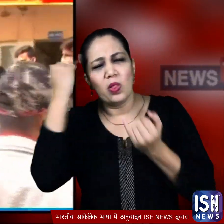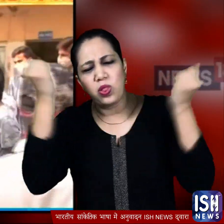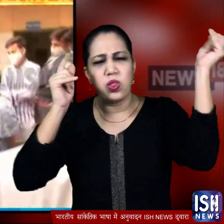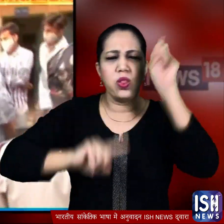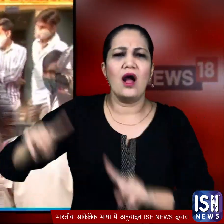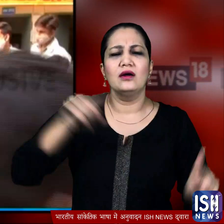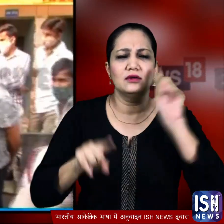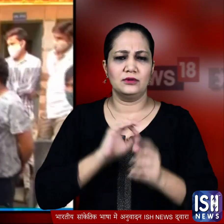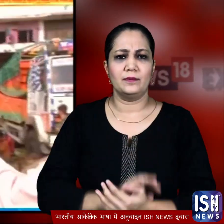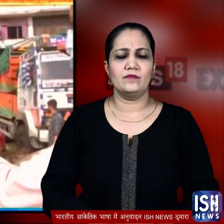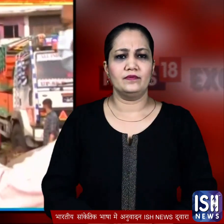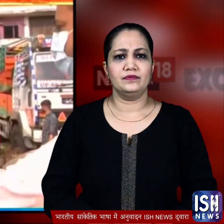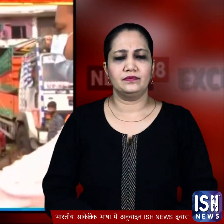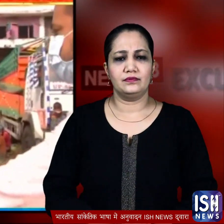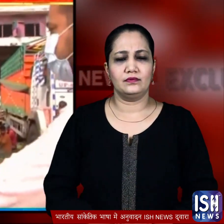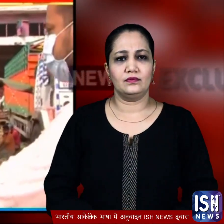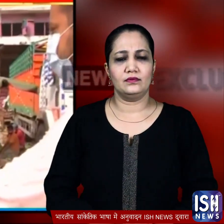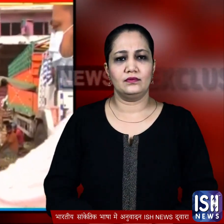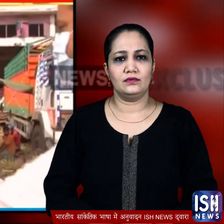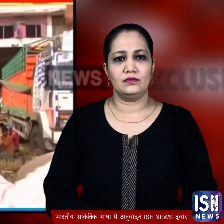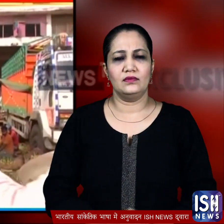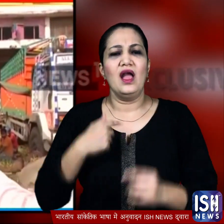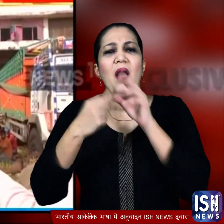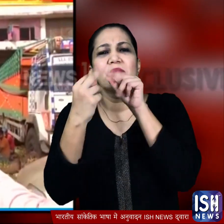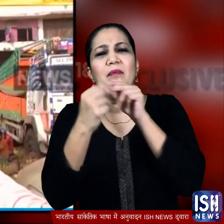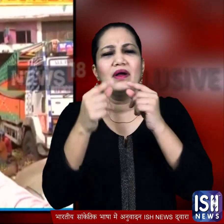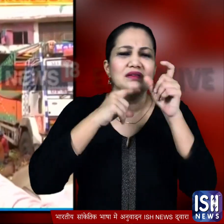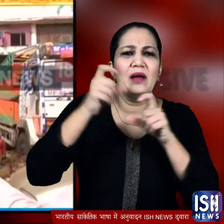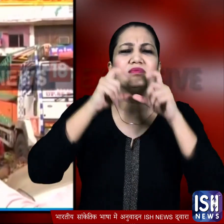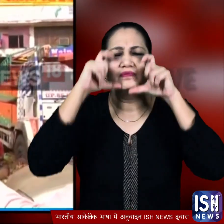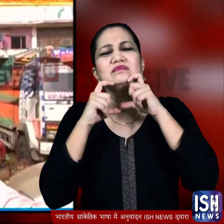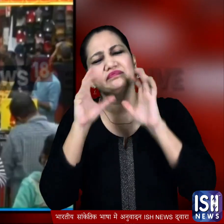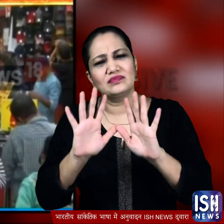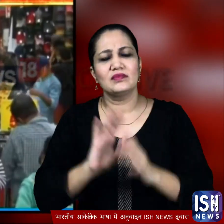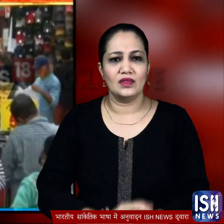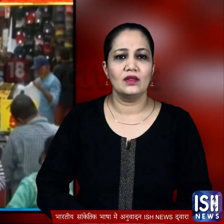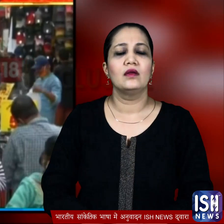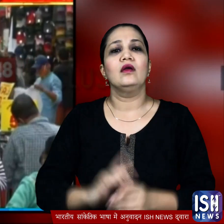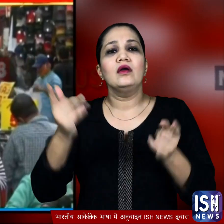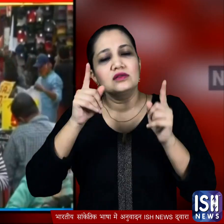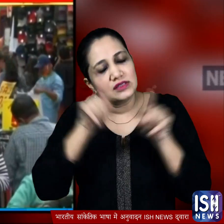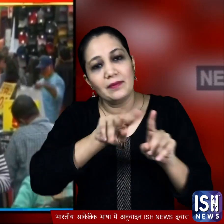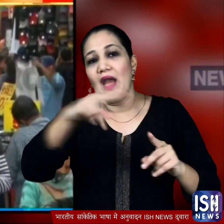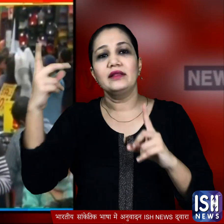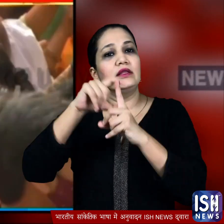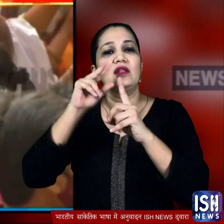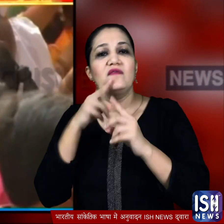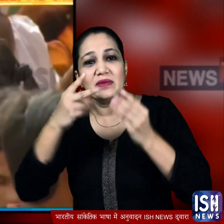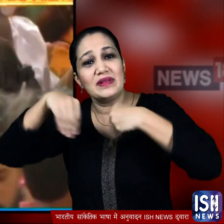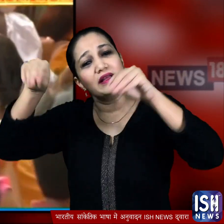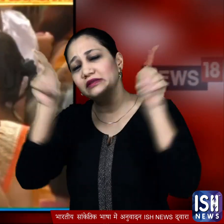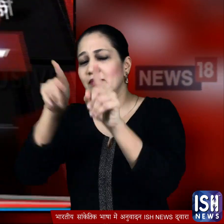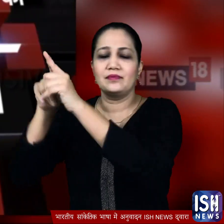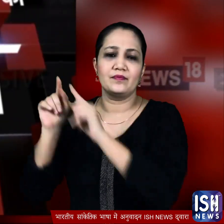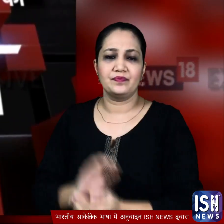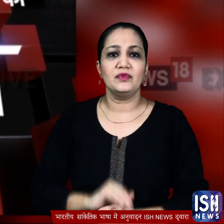बनाकर बात खत्म करने की कोशिश की। मैं खांसी आई थी, बात कर रहा है ऐसा उतर गया अपना। कुछ इसी तरह के हालात दिल्ली की दूसरी सब्जी मंडियों में भी